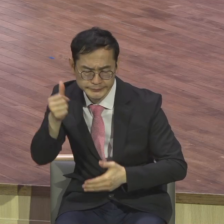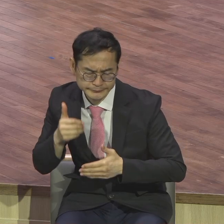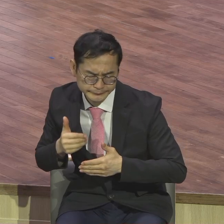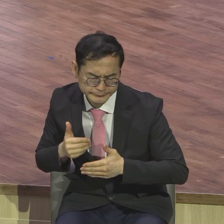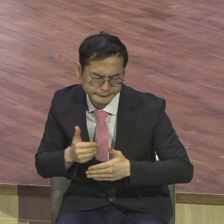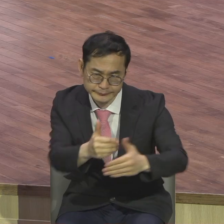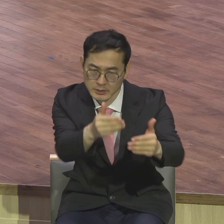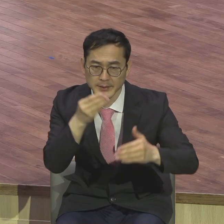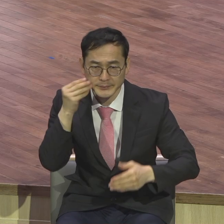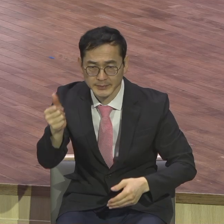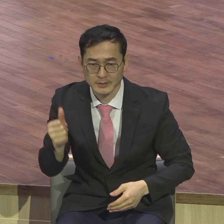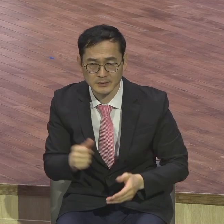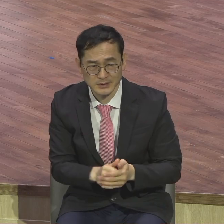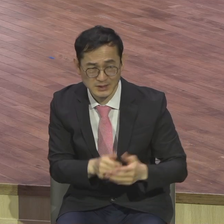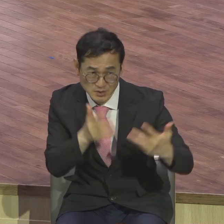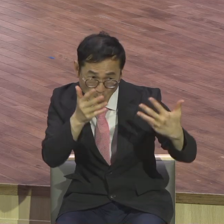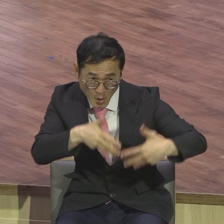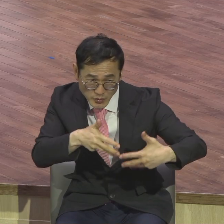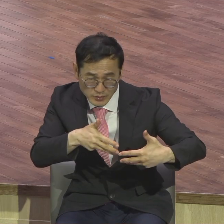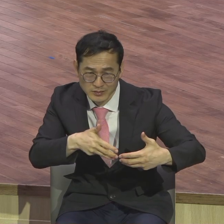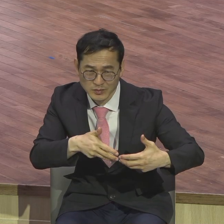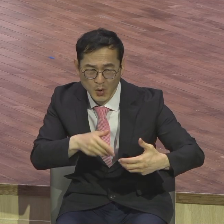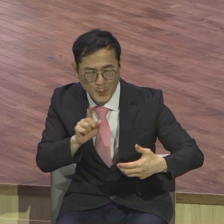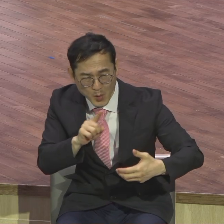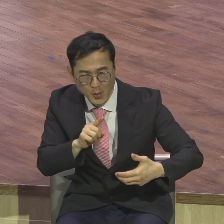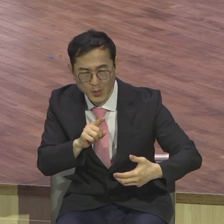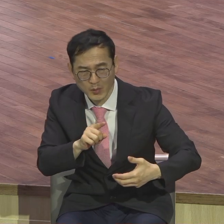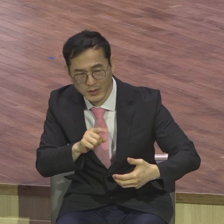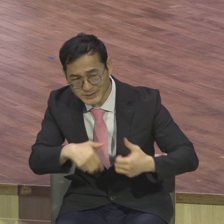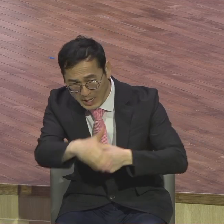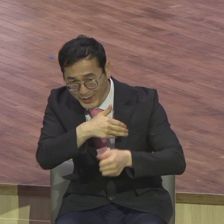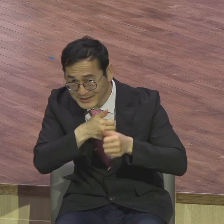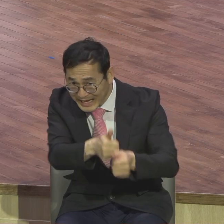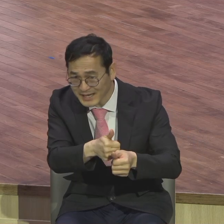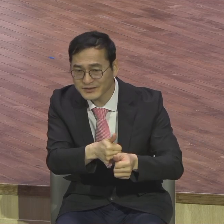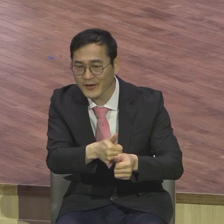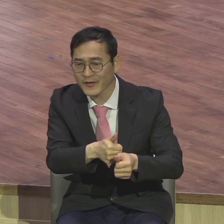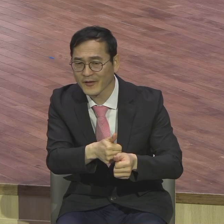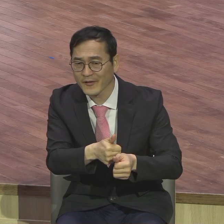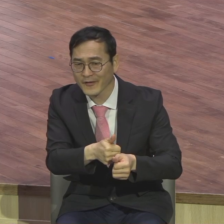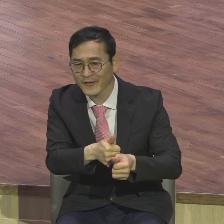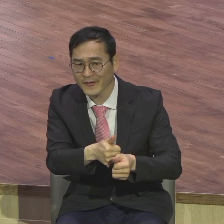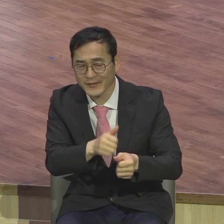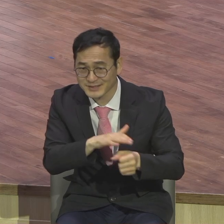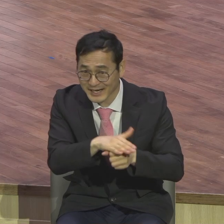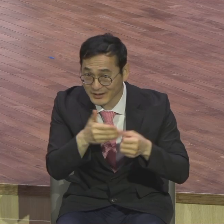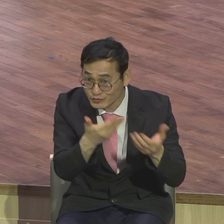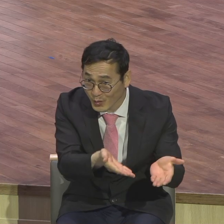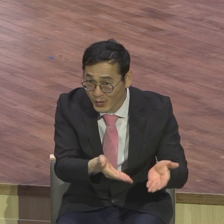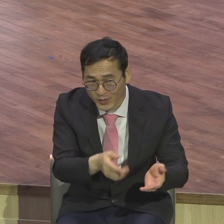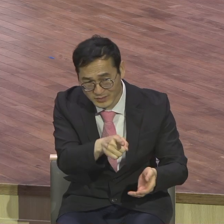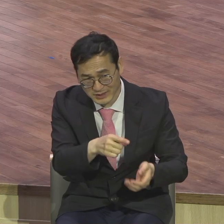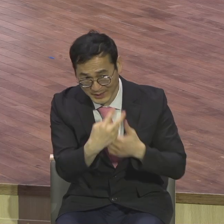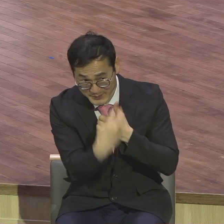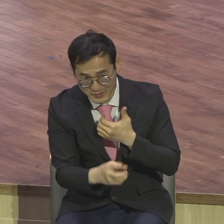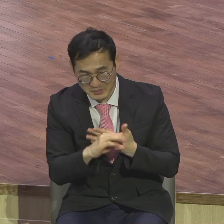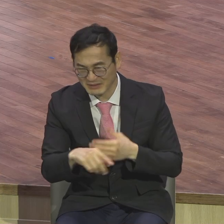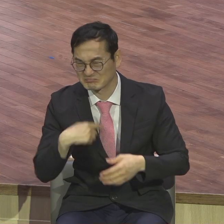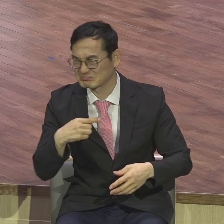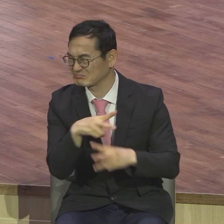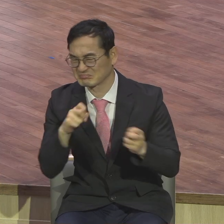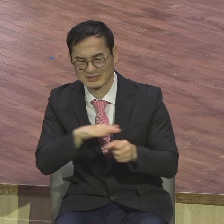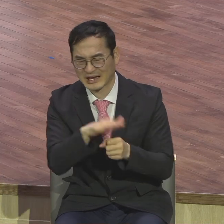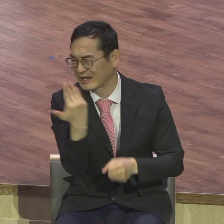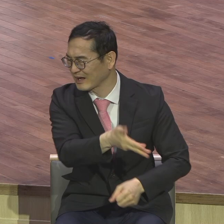상대방의 모습에 따라 조건적으로 접근하는 것이 아니고 아가페 사랑은 무조건적 사랑입니다. 상대가